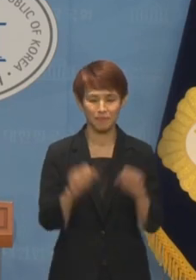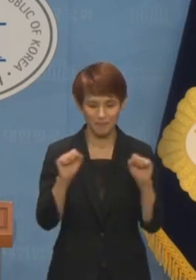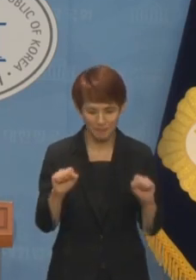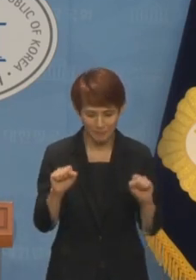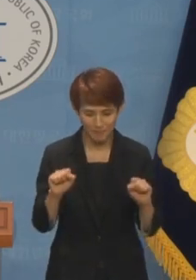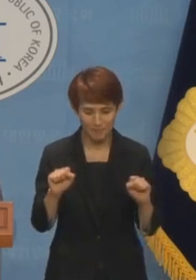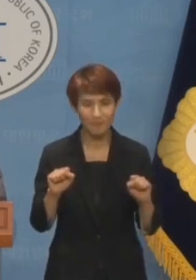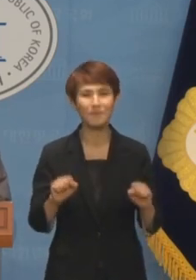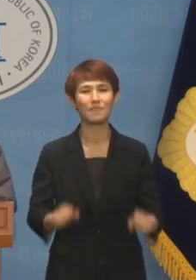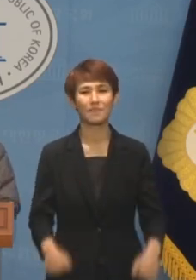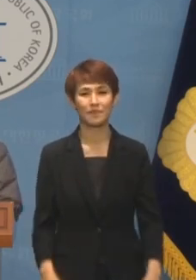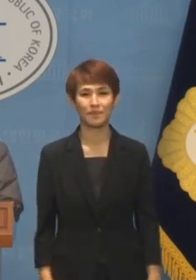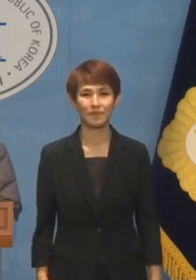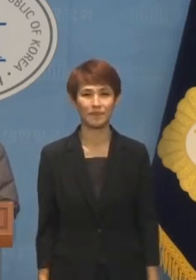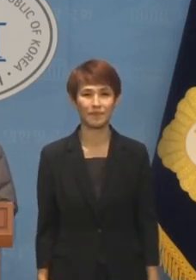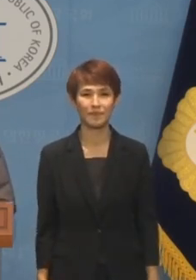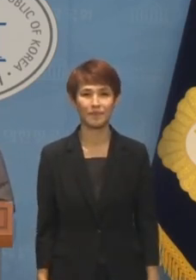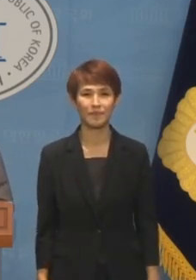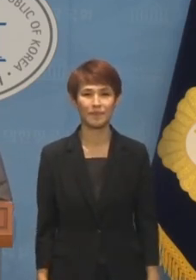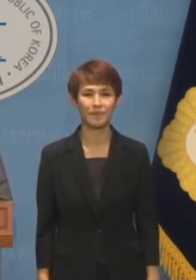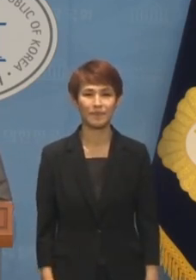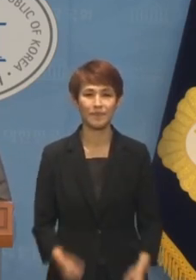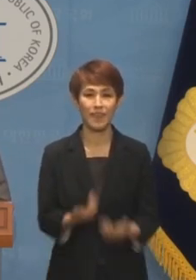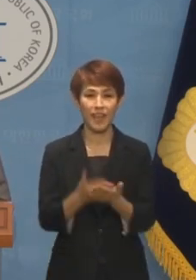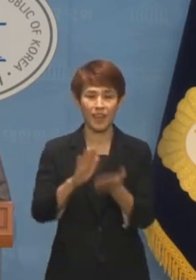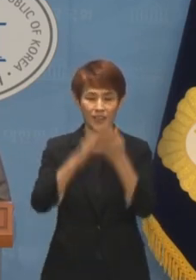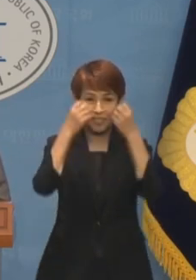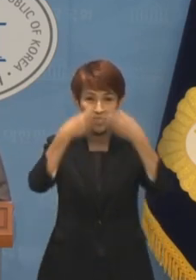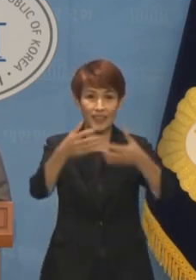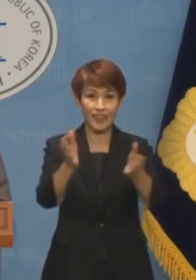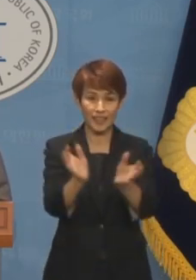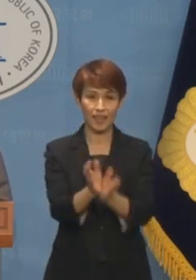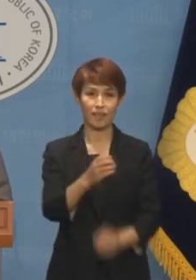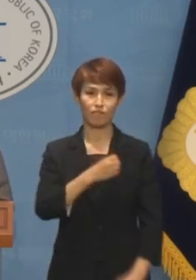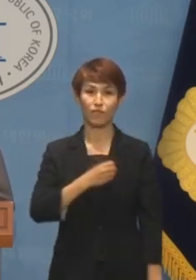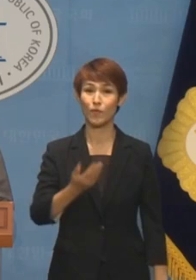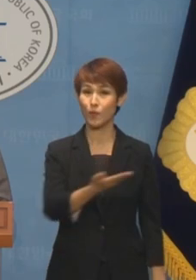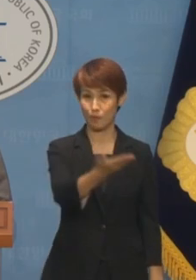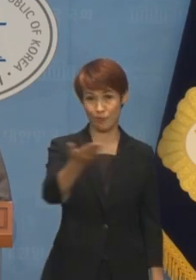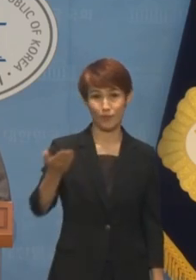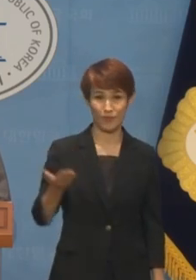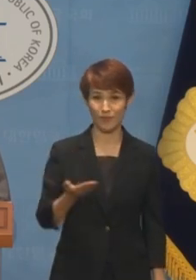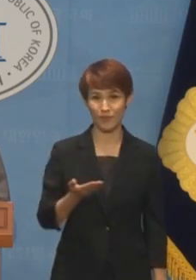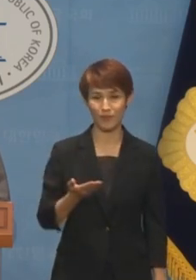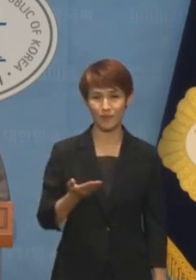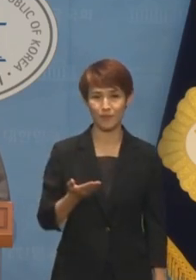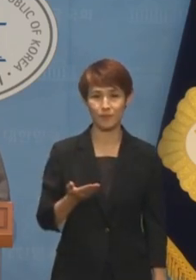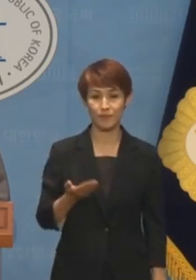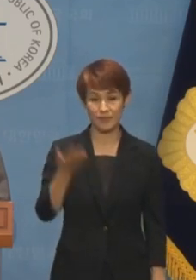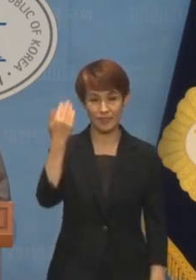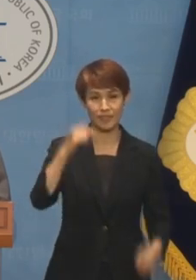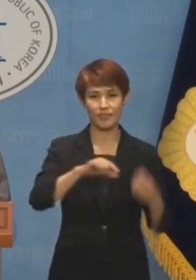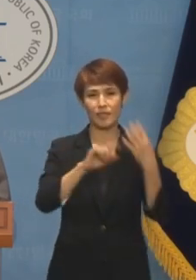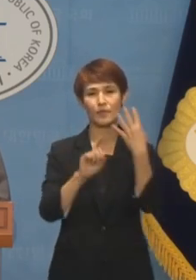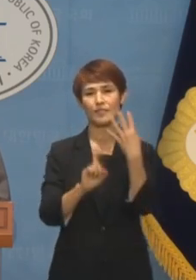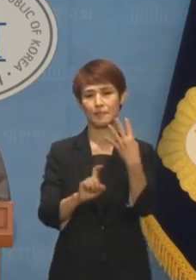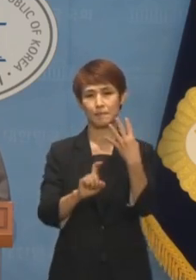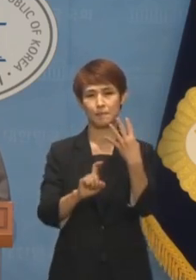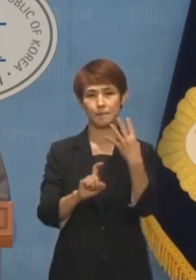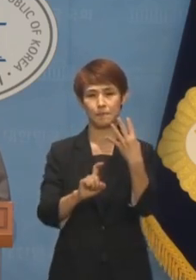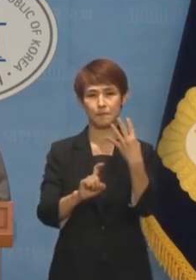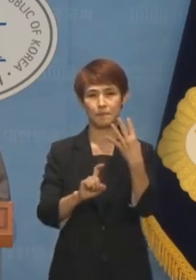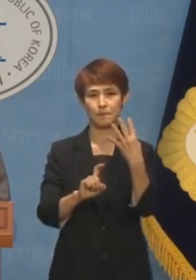안녕하십니까. 종교 없는 개혁신당 당원 동지 여러분. 저는 지난 4월 10일